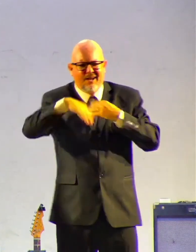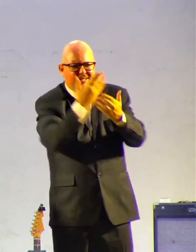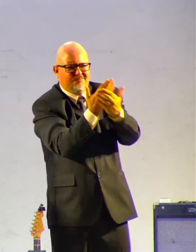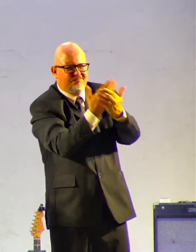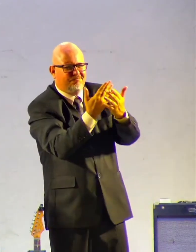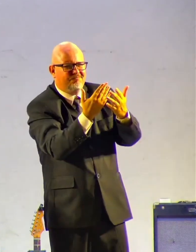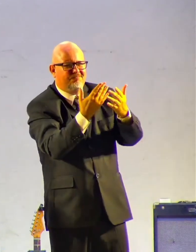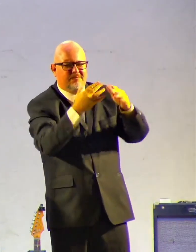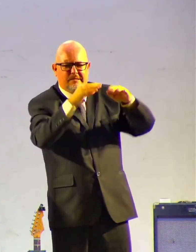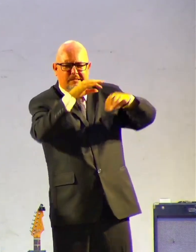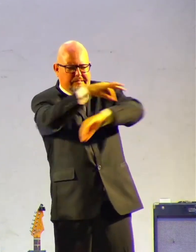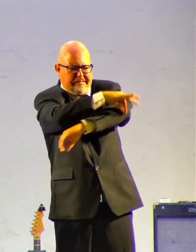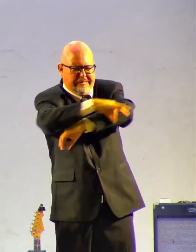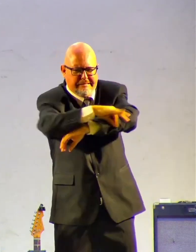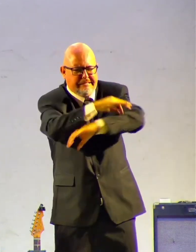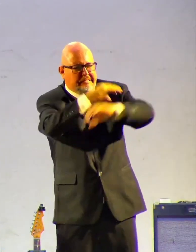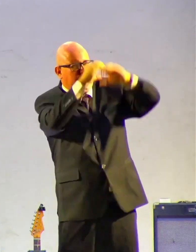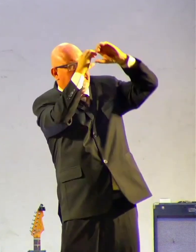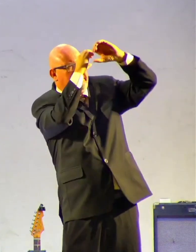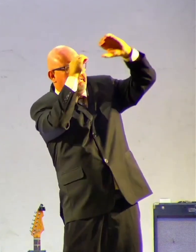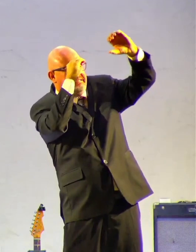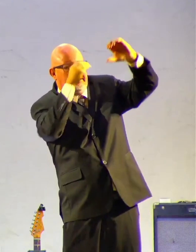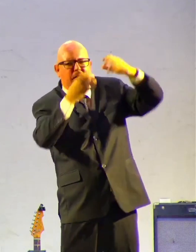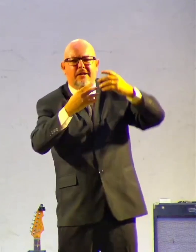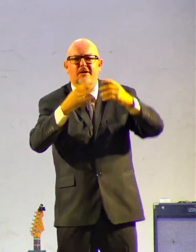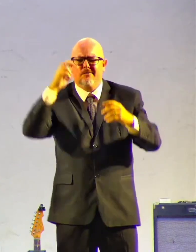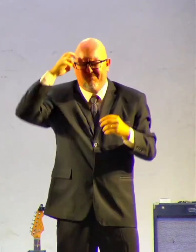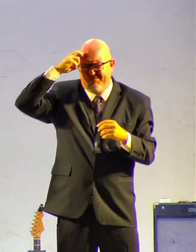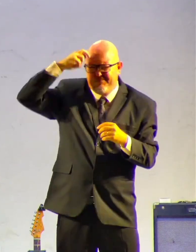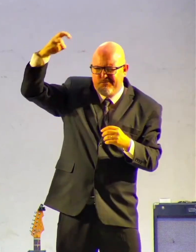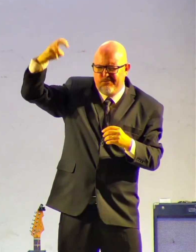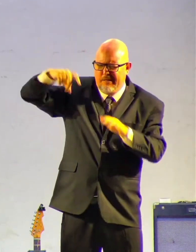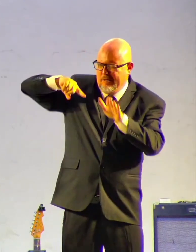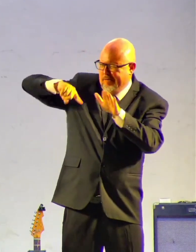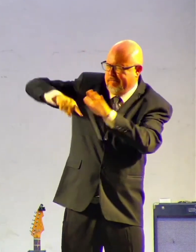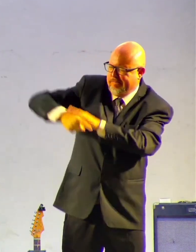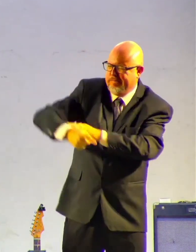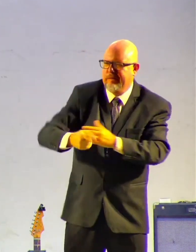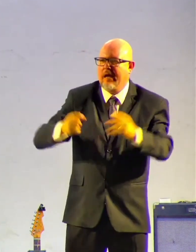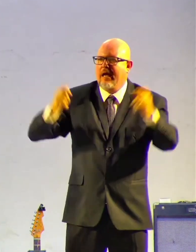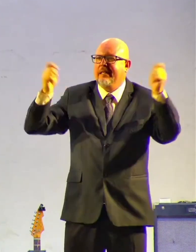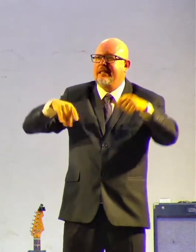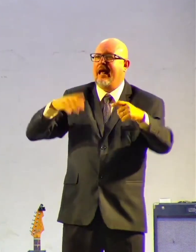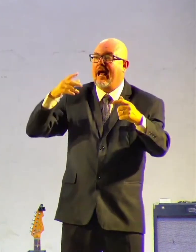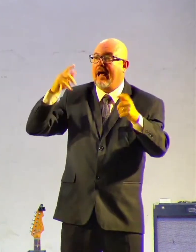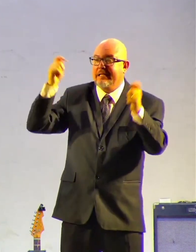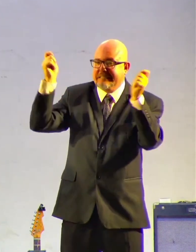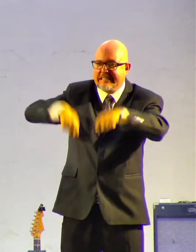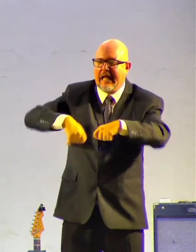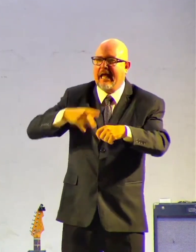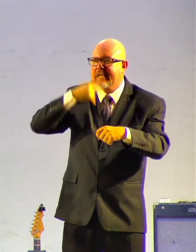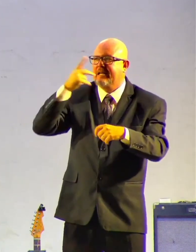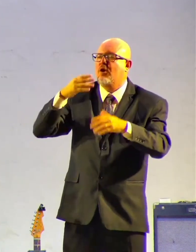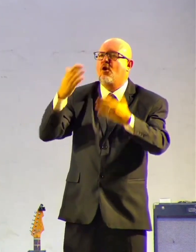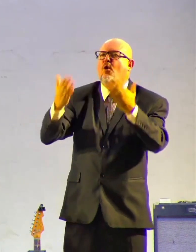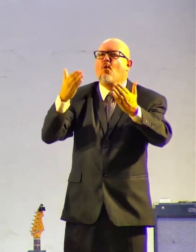seu conhecimento, por mais peregrina que seja a sua inteligência, é capaz de afirmar categoricamente qual é o exato